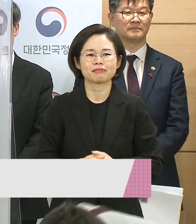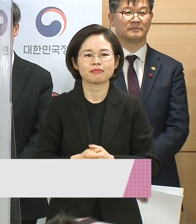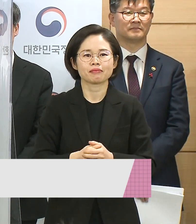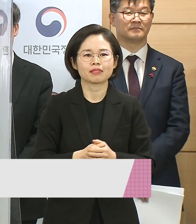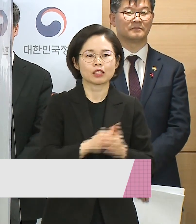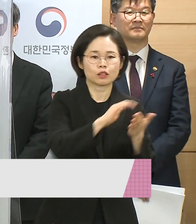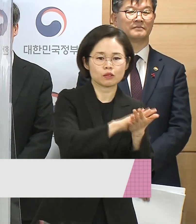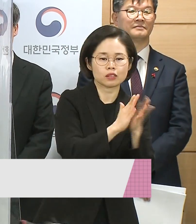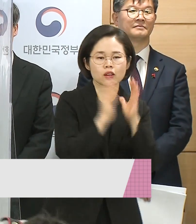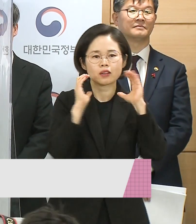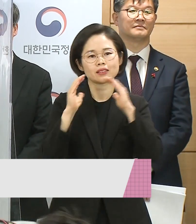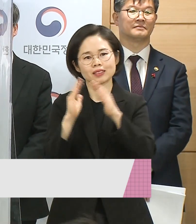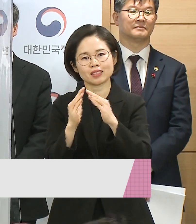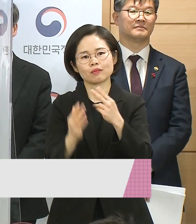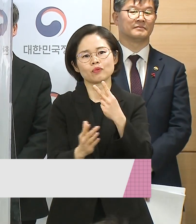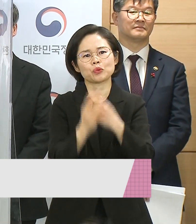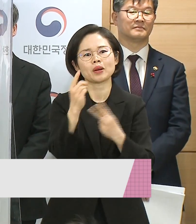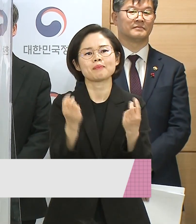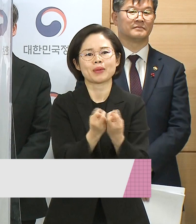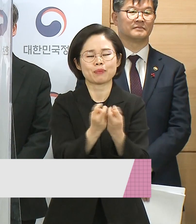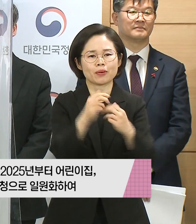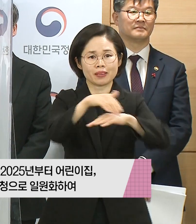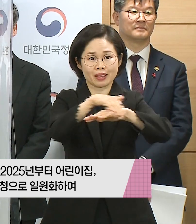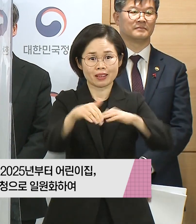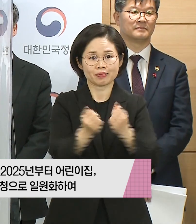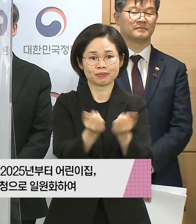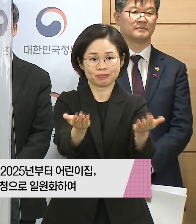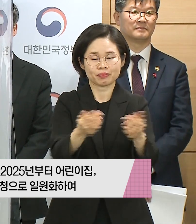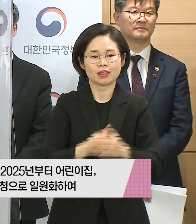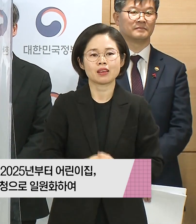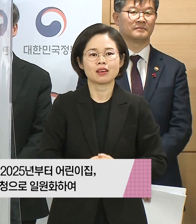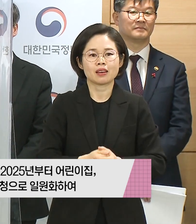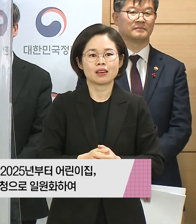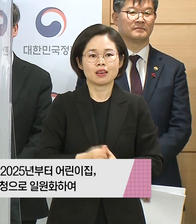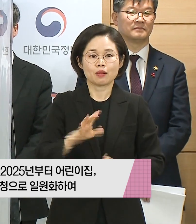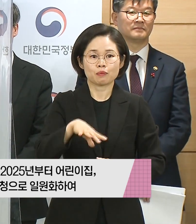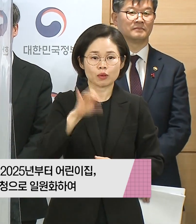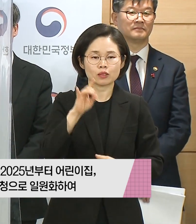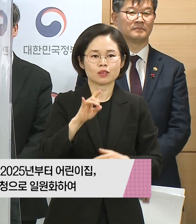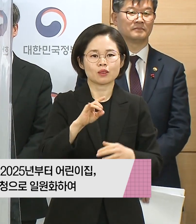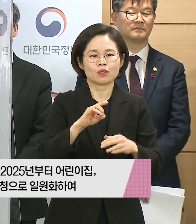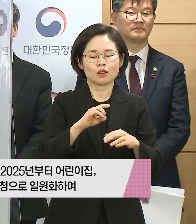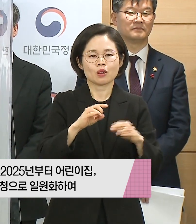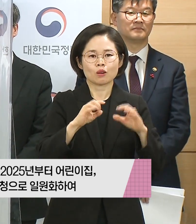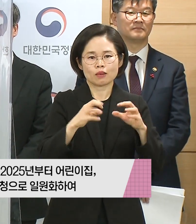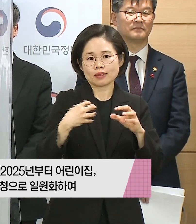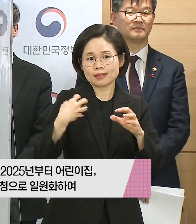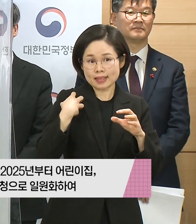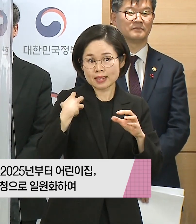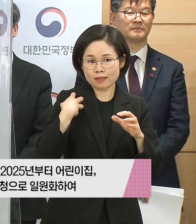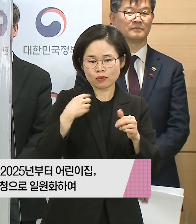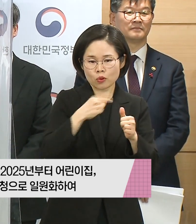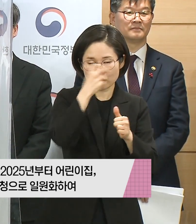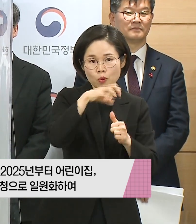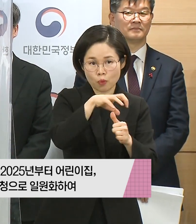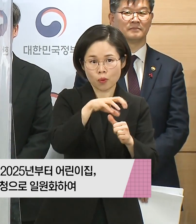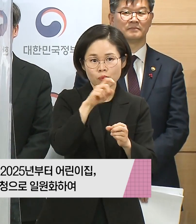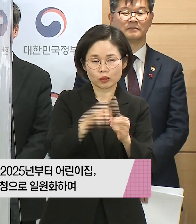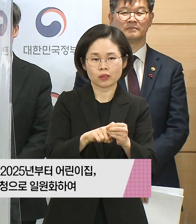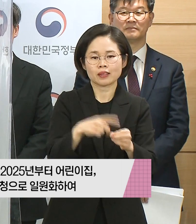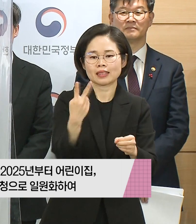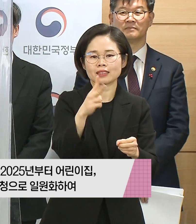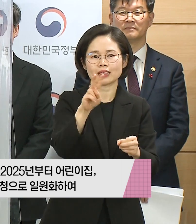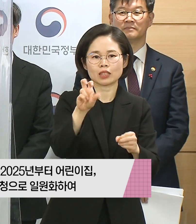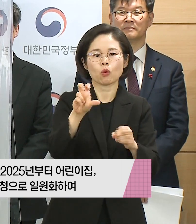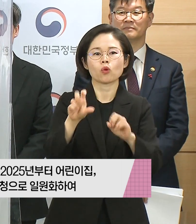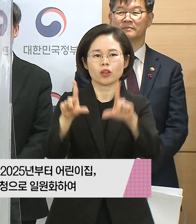유보 통합 전략을 말씀드리겠습니다. 우선 국가 책임의 교육 돌봄 구현을 위해